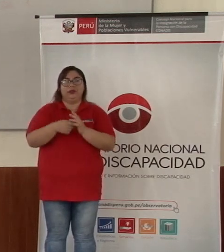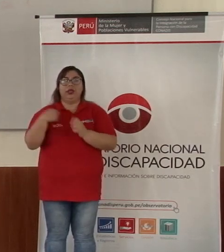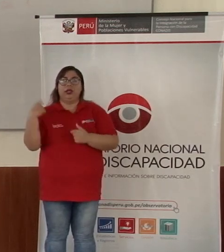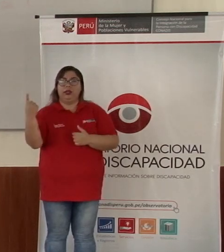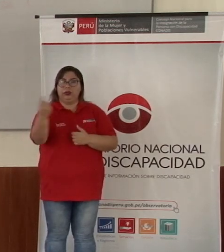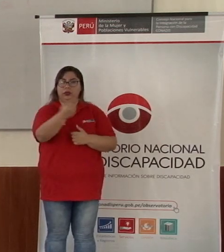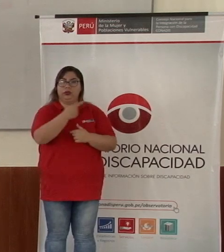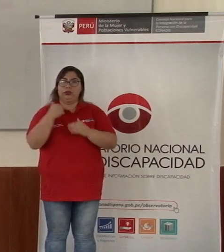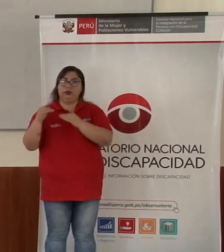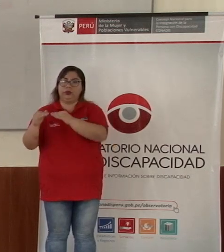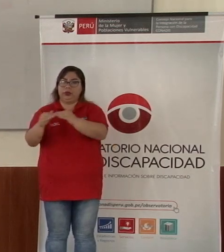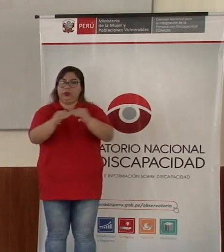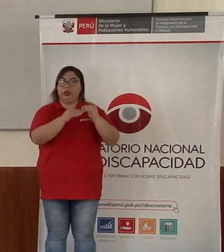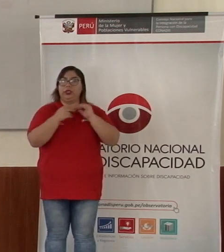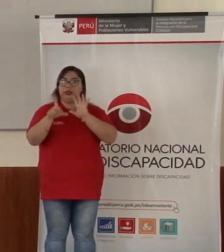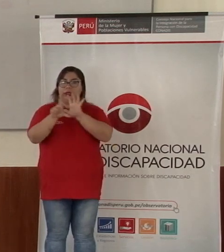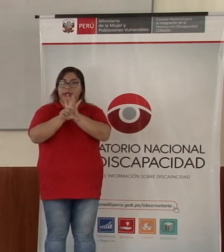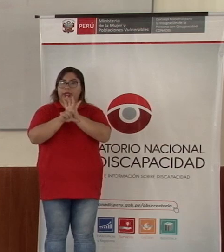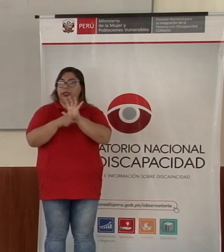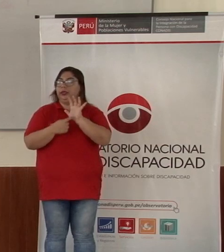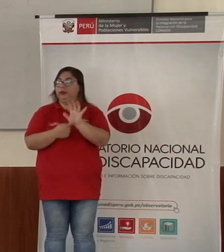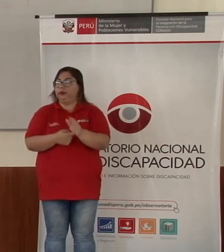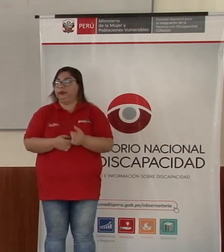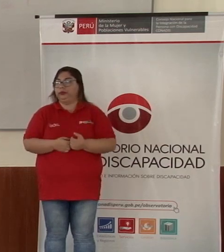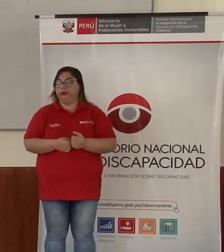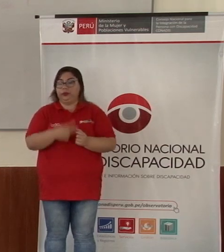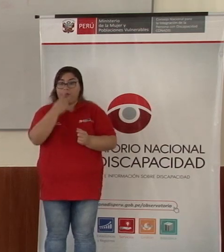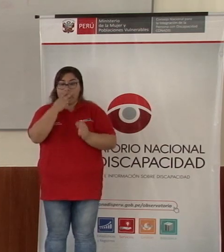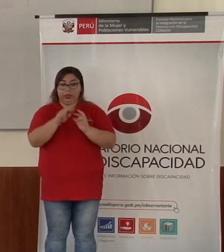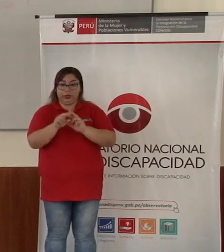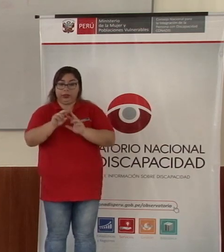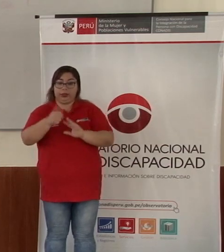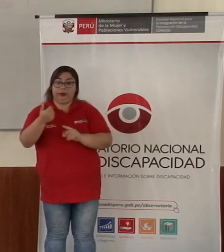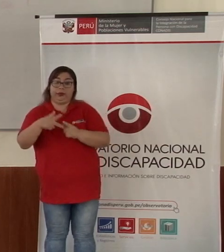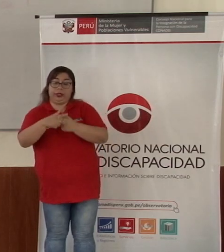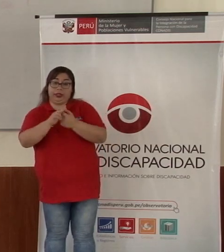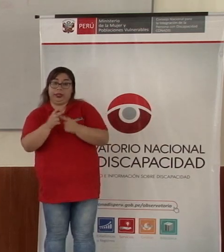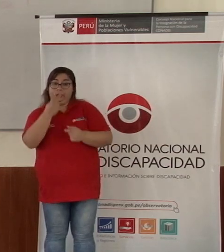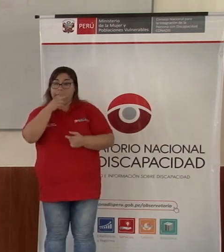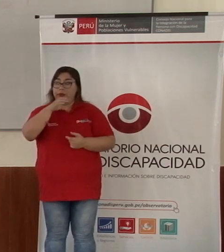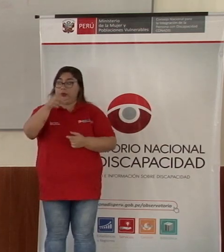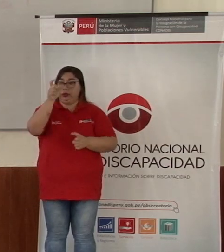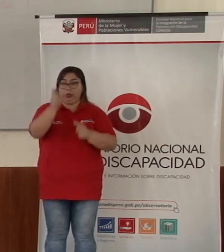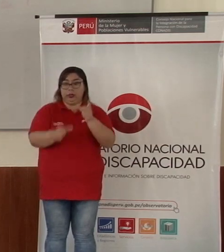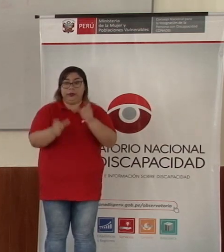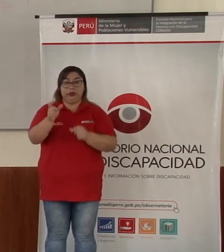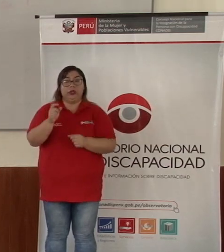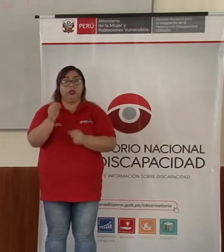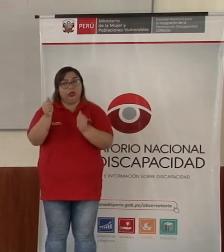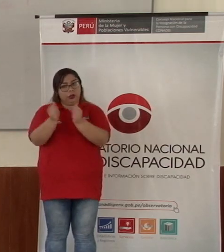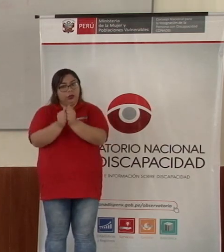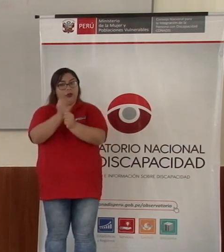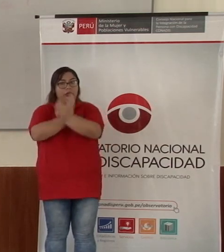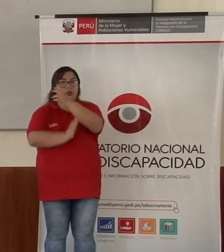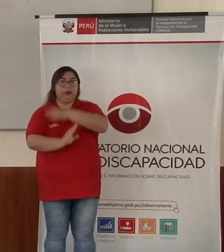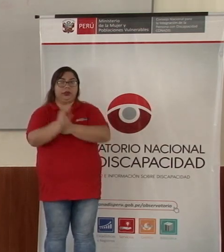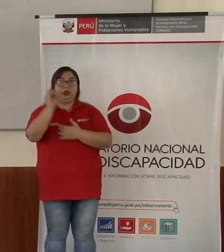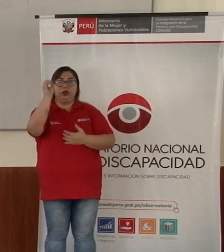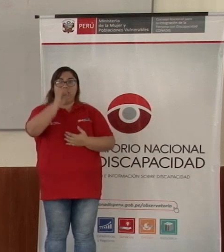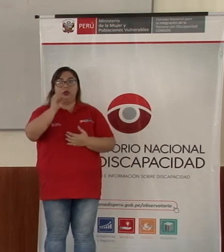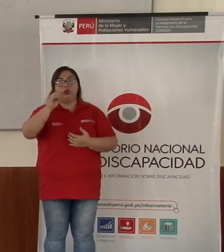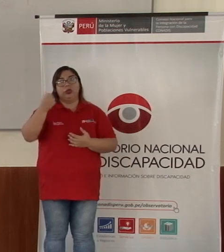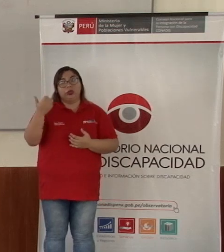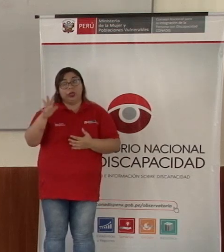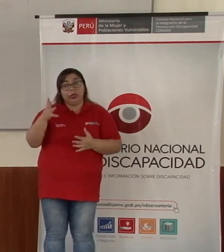iguales ante la ley? Si partimos desde la premisa que la persona con o sin discapacidad es persona, ¿por